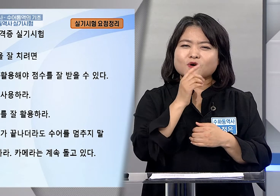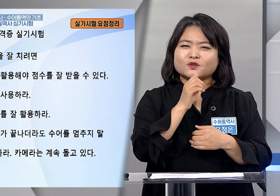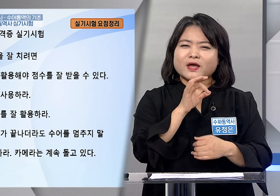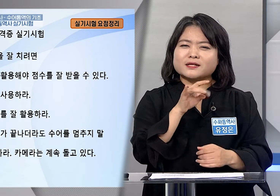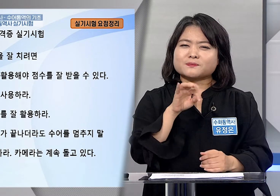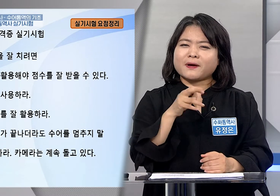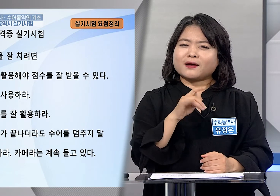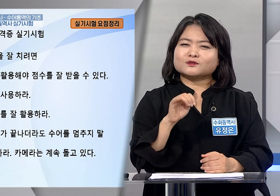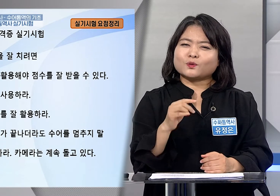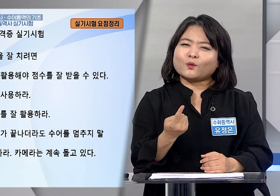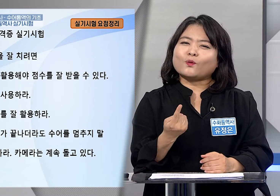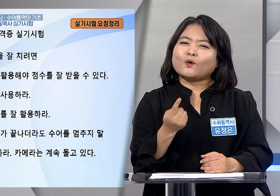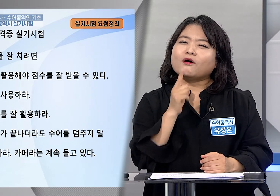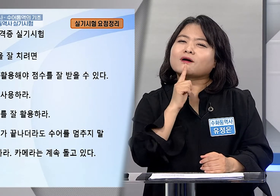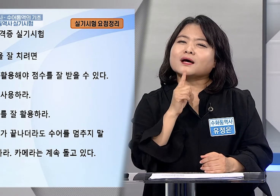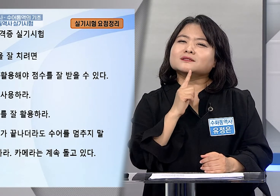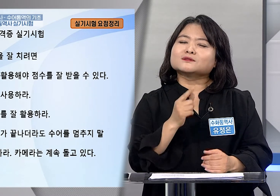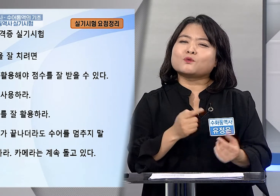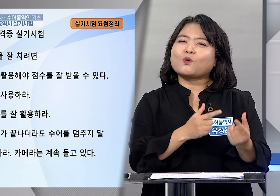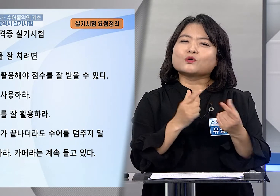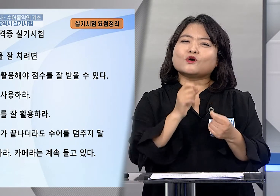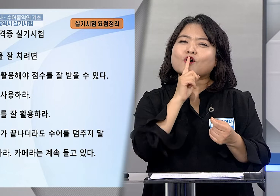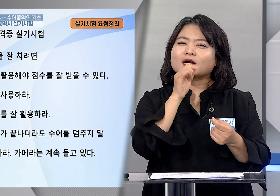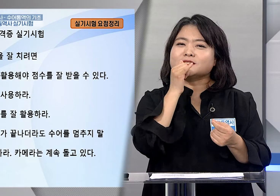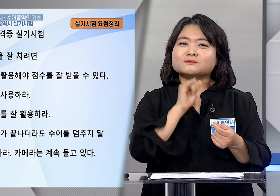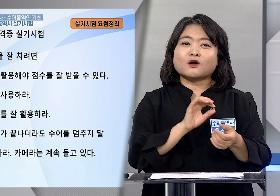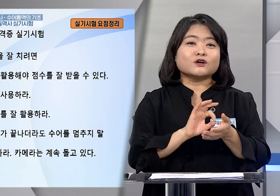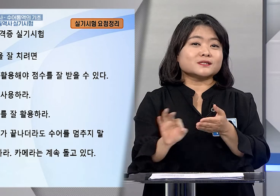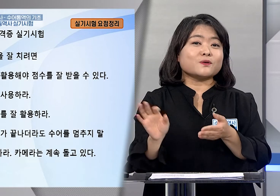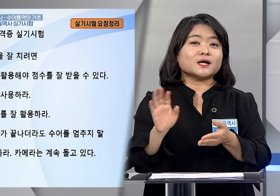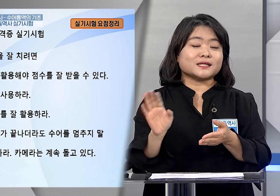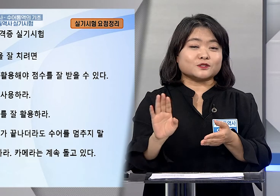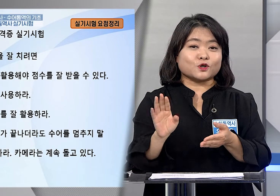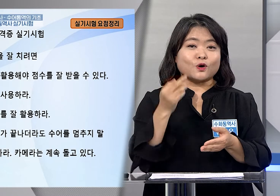언어에 에스페란토어라는 뭐 공용어가 있지만 거의 사용하지 않죠.